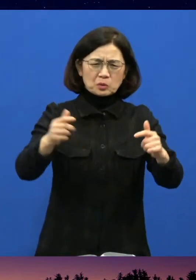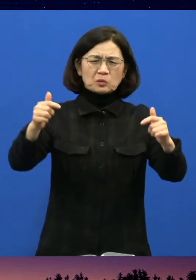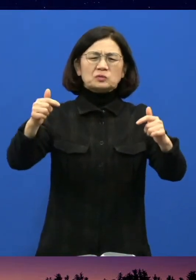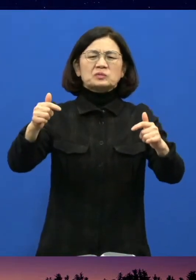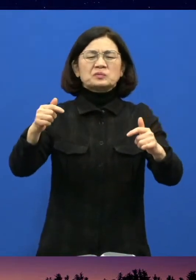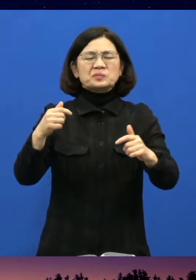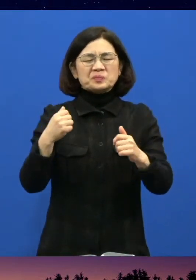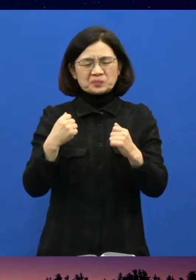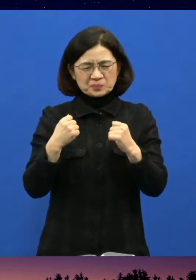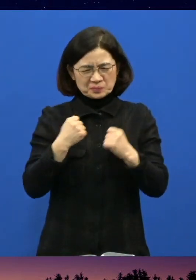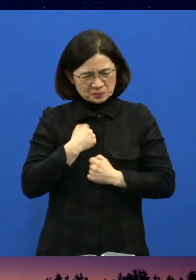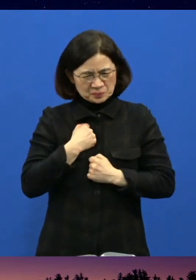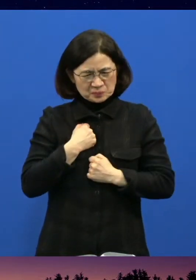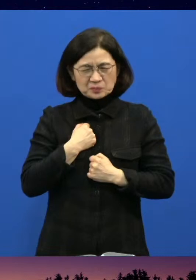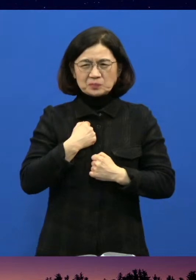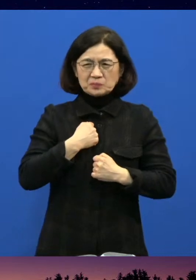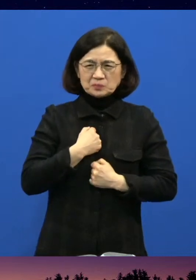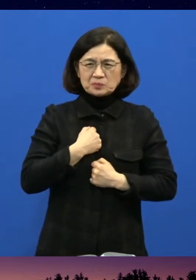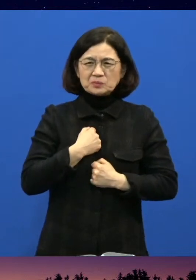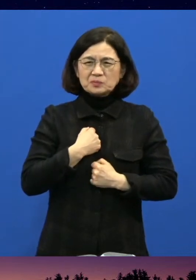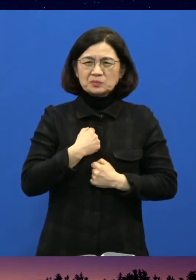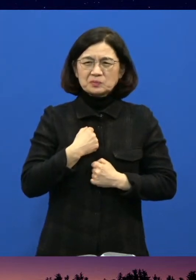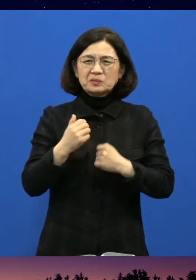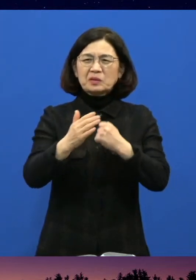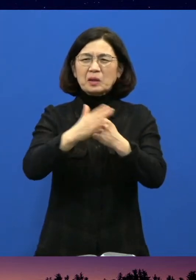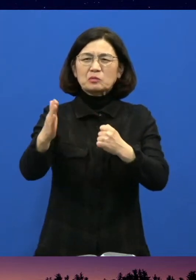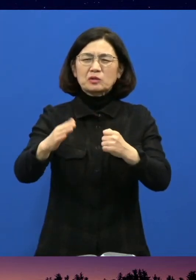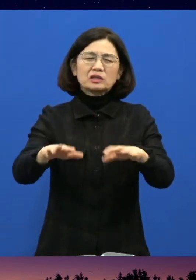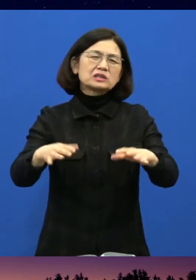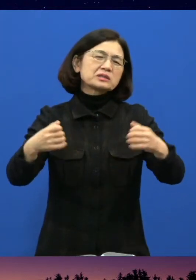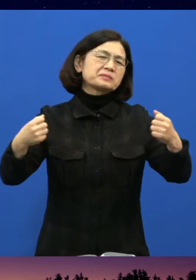그런 분위기들이 있습니다. 이것과 싸워야 이제 되는 거죠.